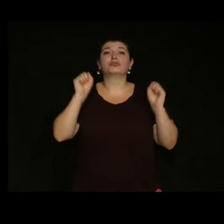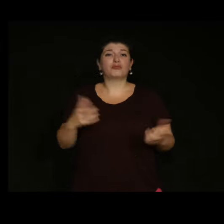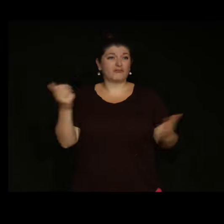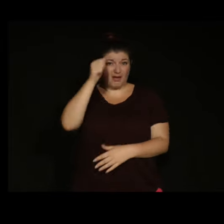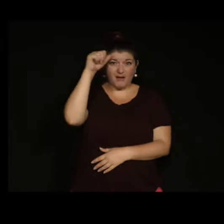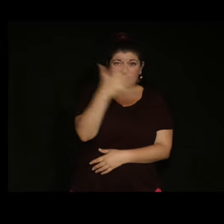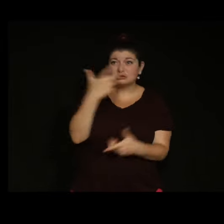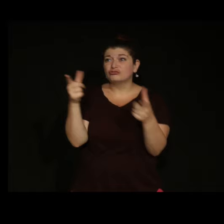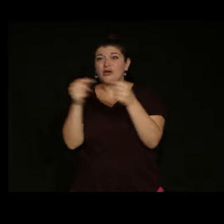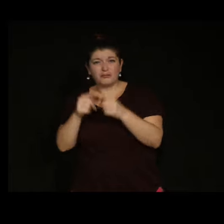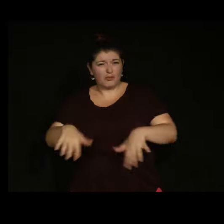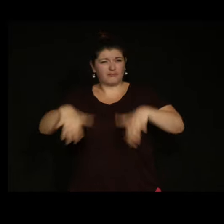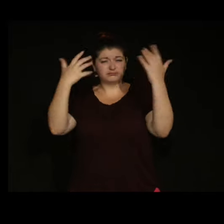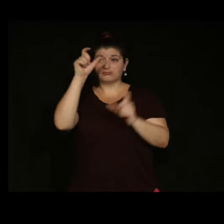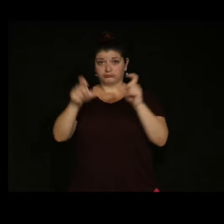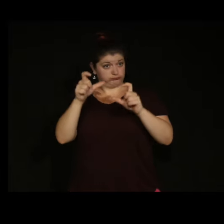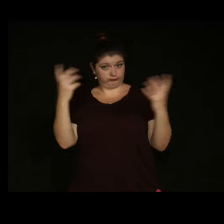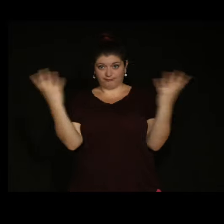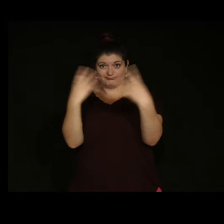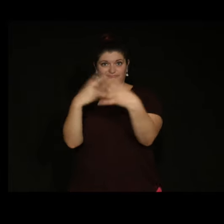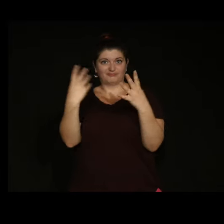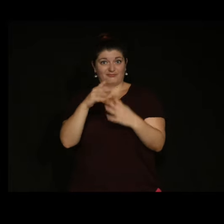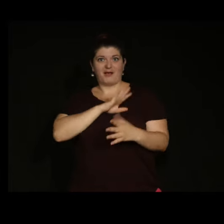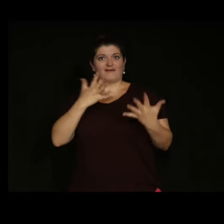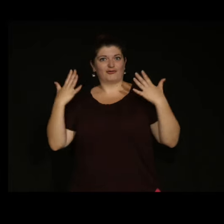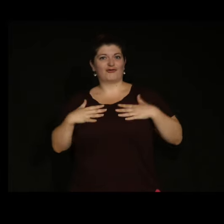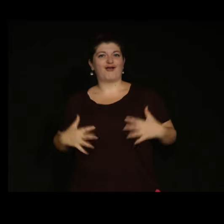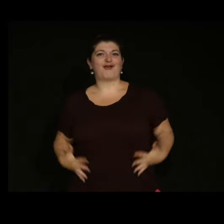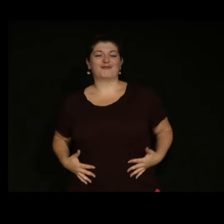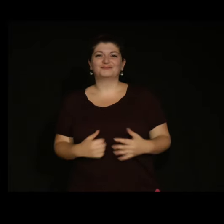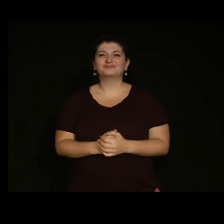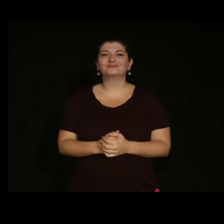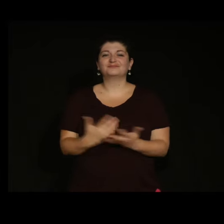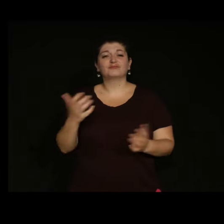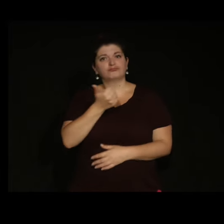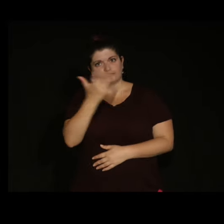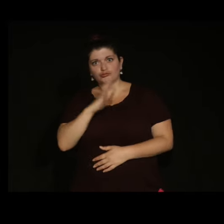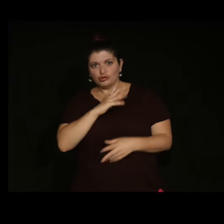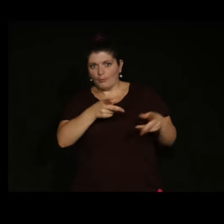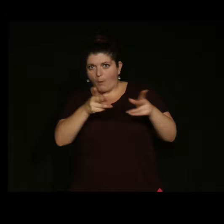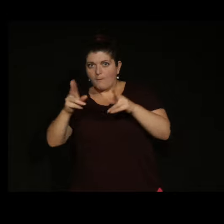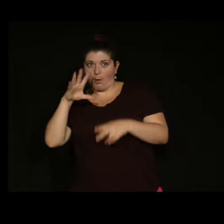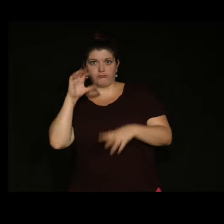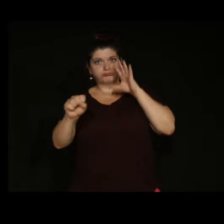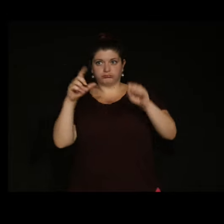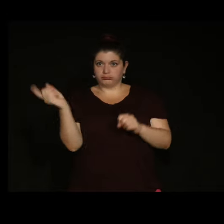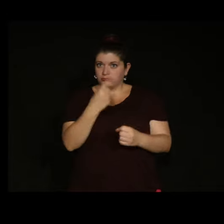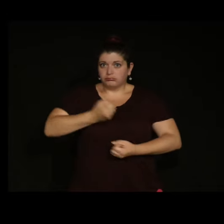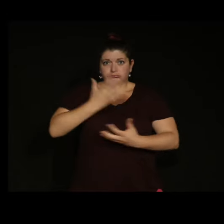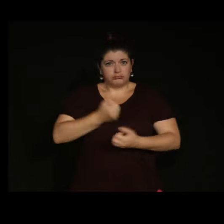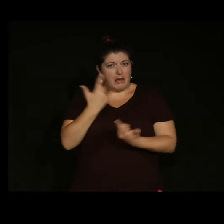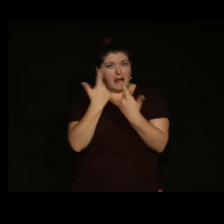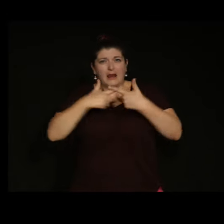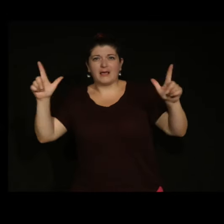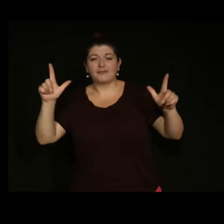donc dans le corps, donc on lit complètement chacun par la façon qu'il a de s'exprimer. C'est pour ça qu'il y a des moments, beaucoup de moments où ils ont